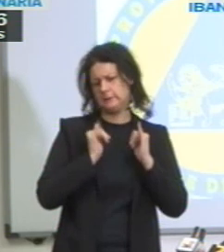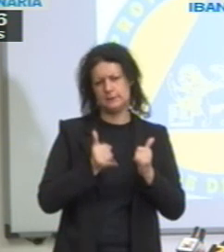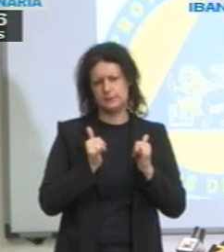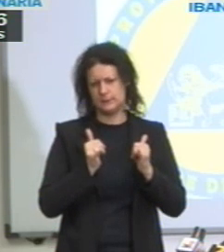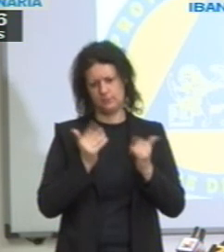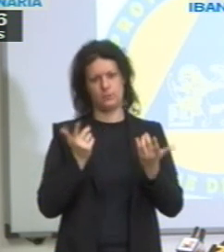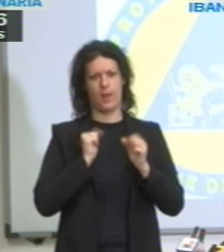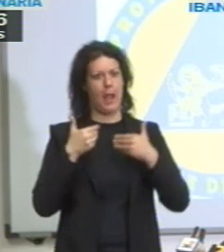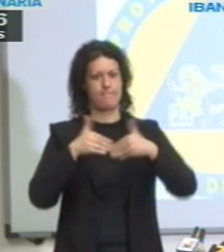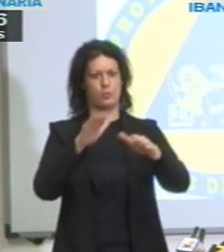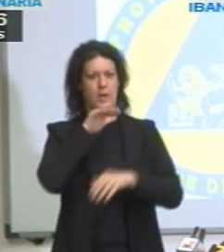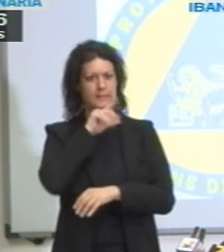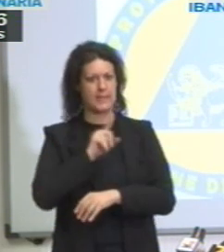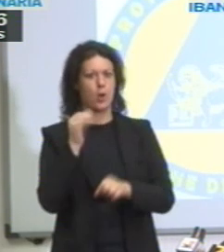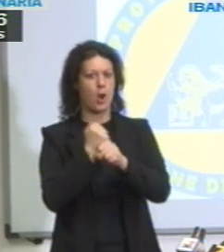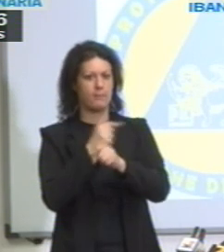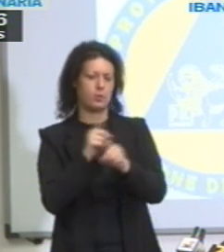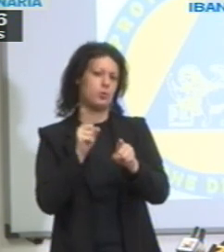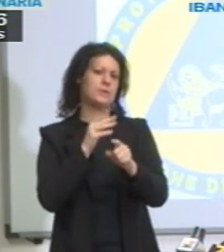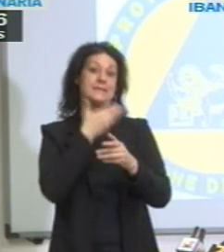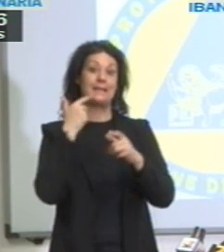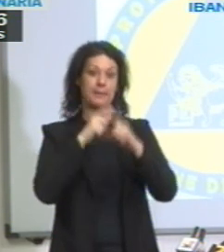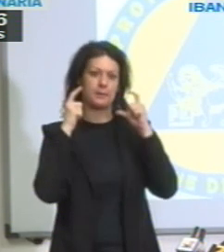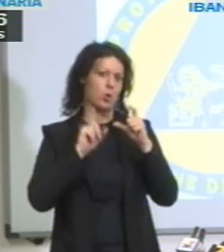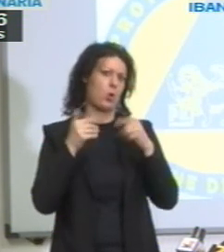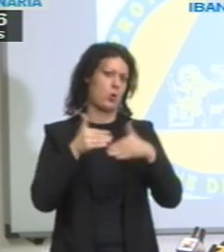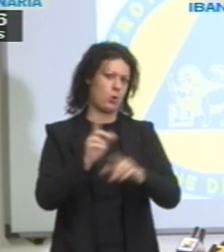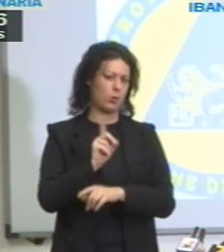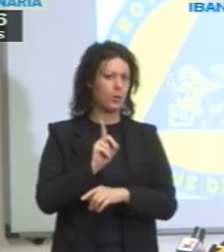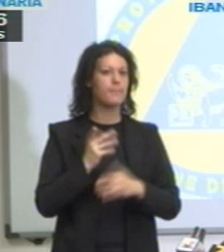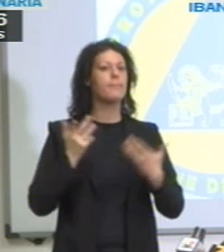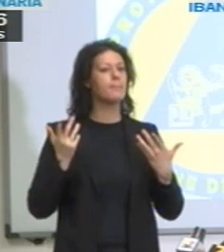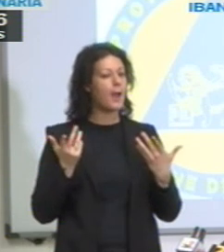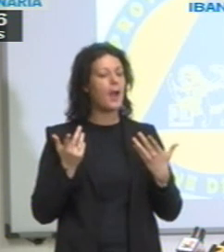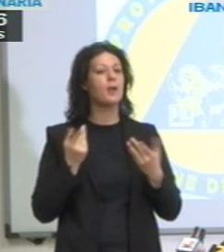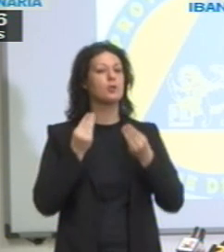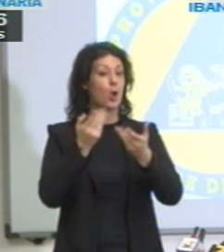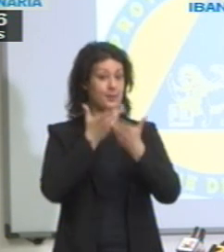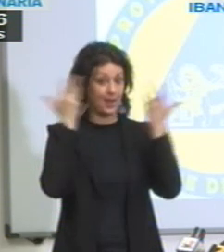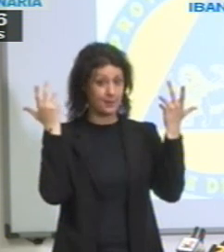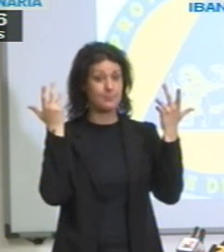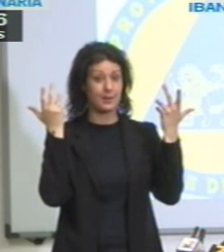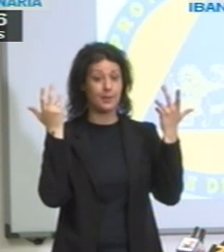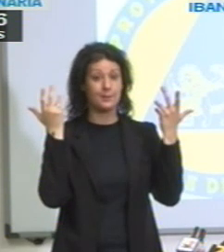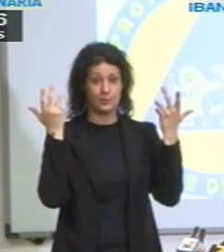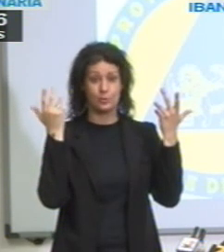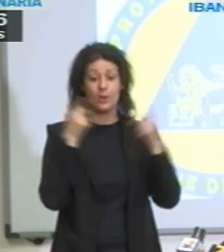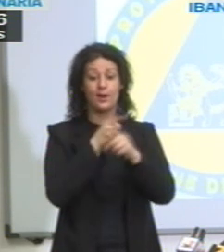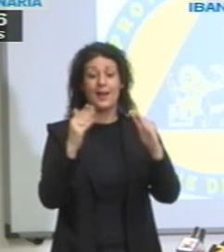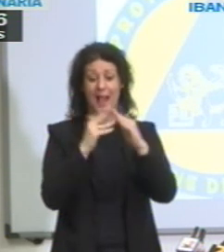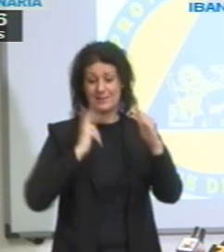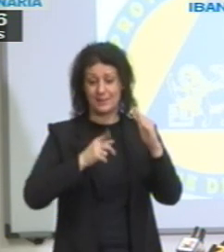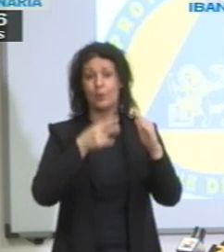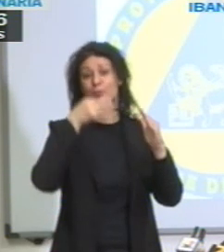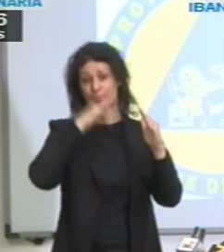operatori senza mascherine. Però forse è giusta la domanda, è bene chiarire che le mascherine